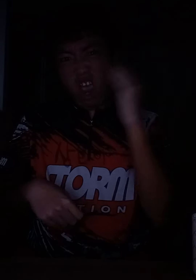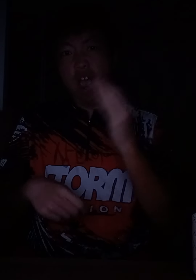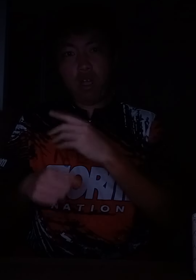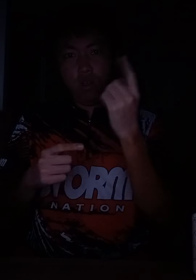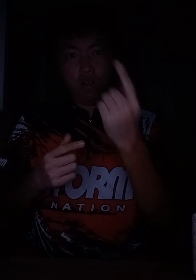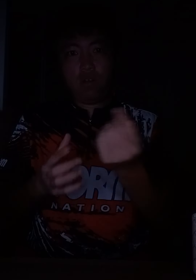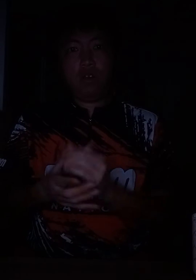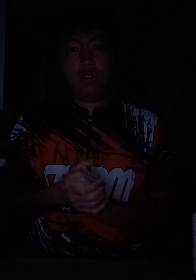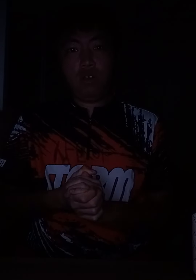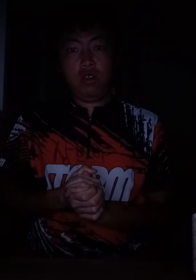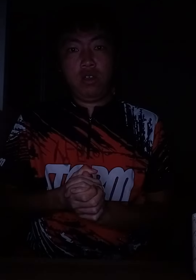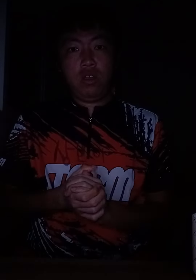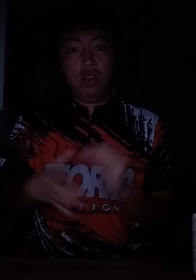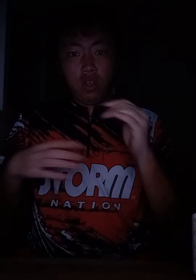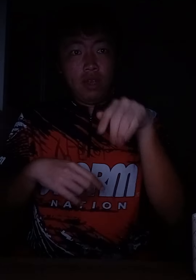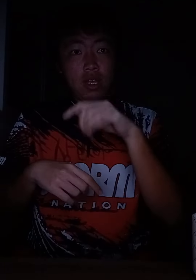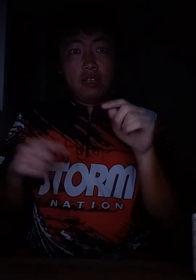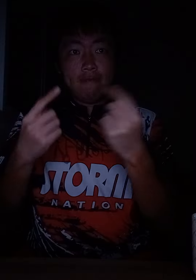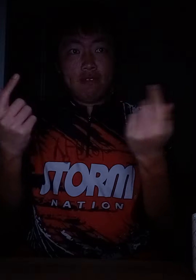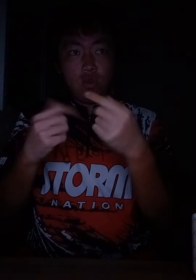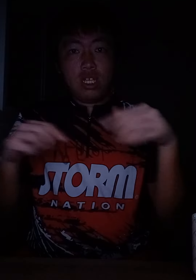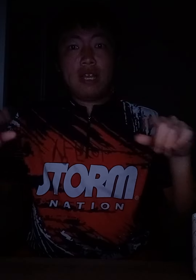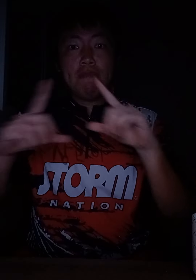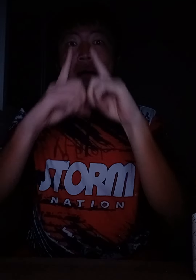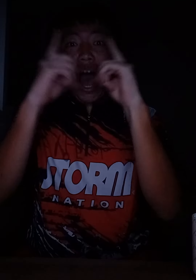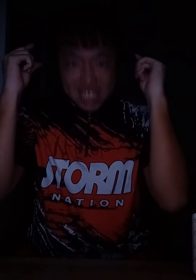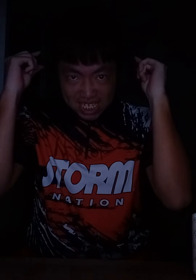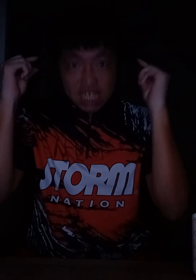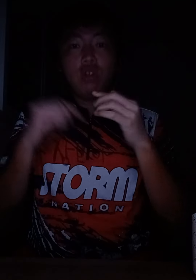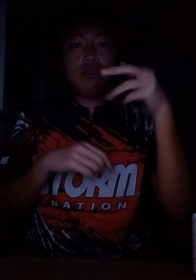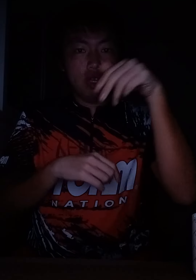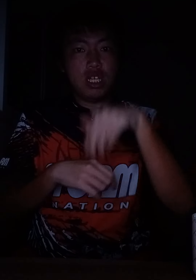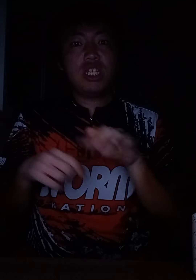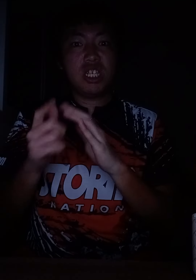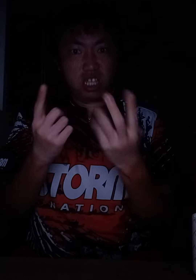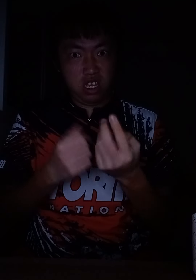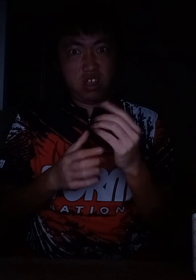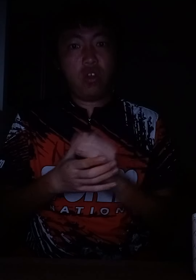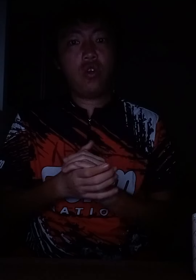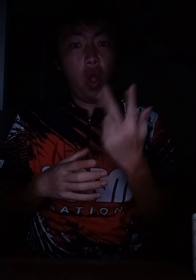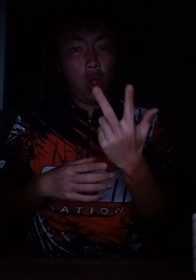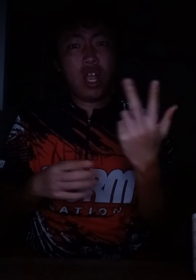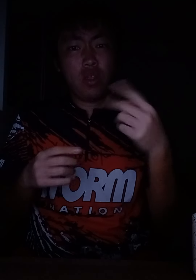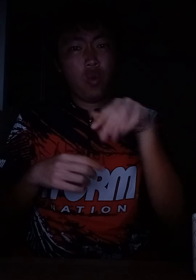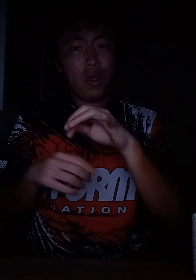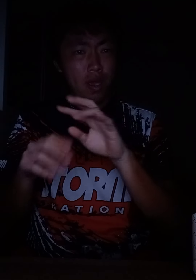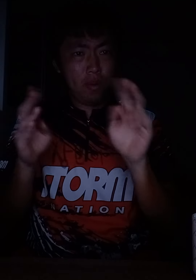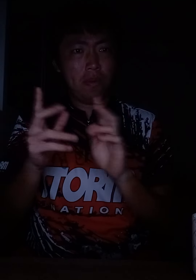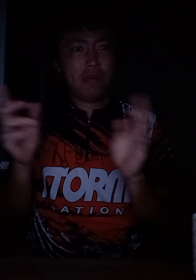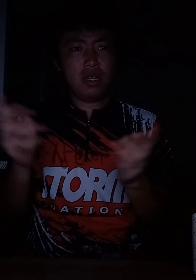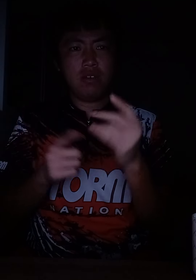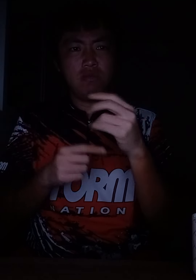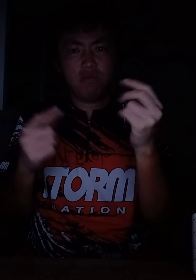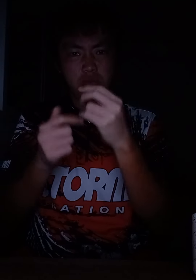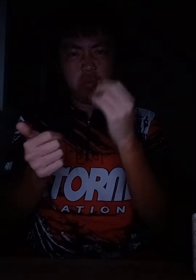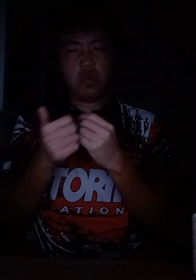알려졌습니다. 경찰에 따르면 대중교통에서 마스크 착용이 의무화된 뒤 석 달 동안 349명이 관련 사건으로